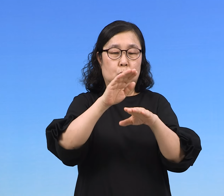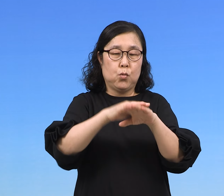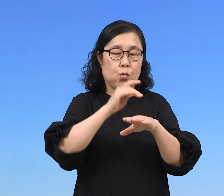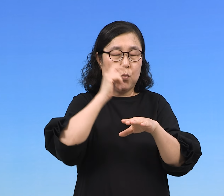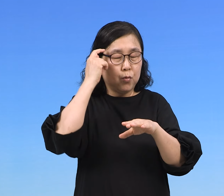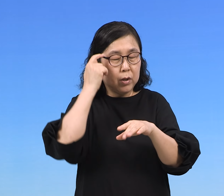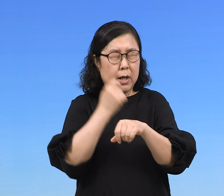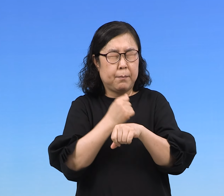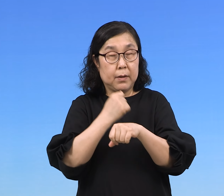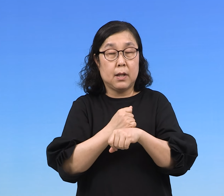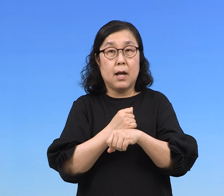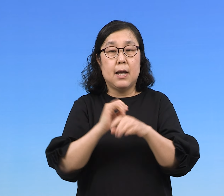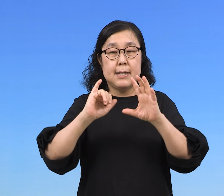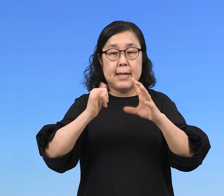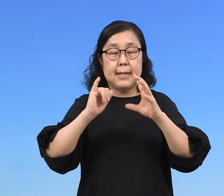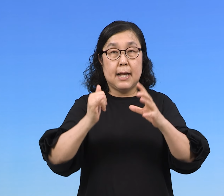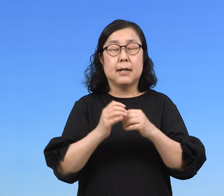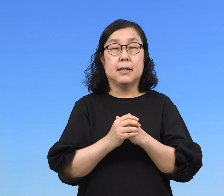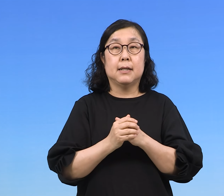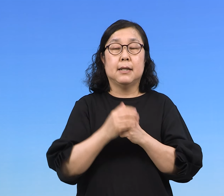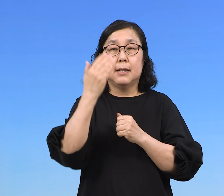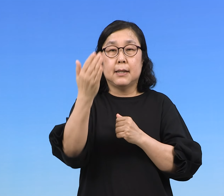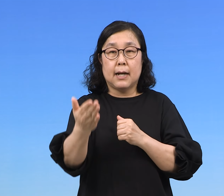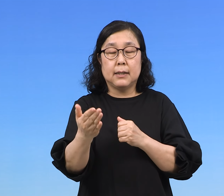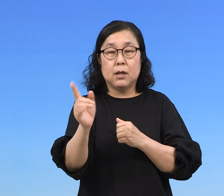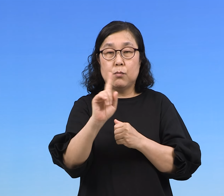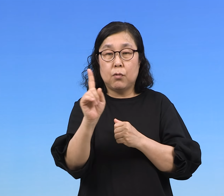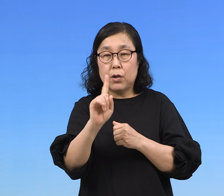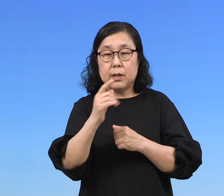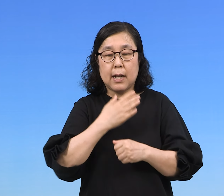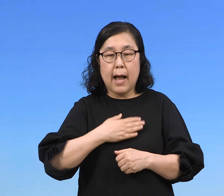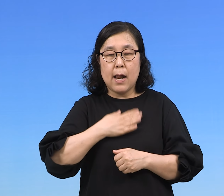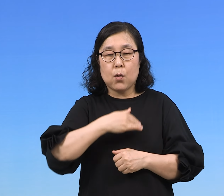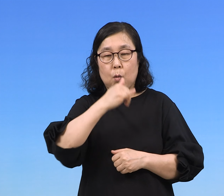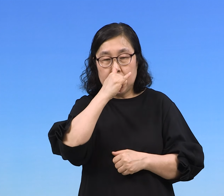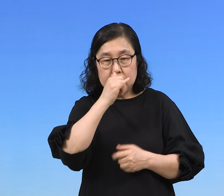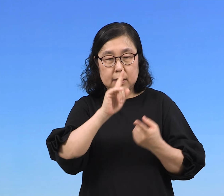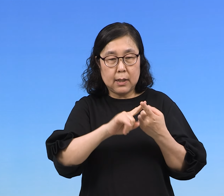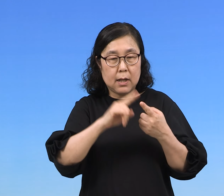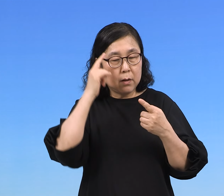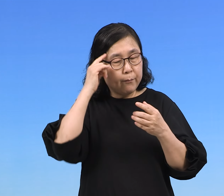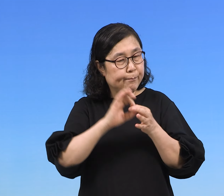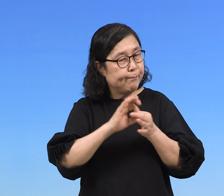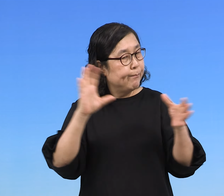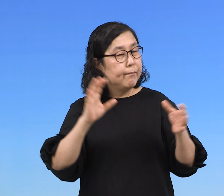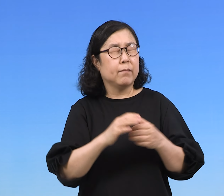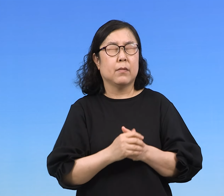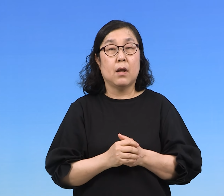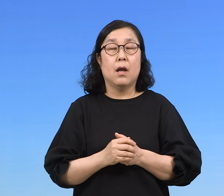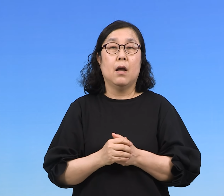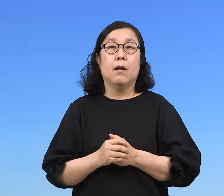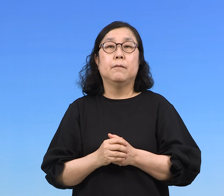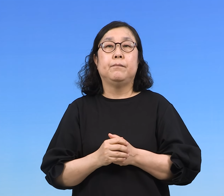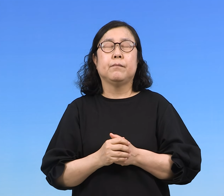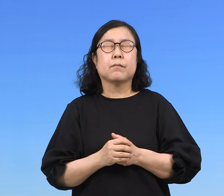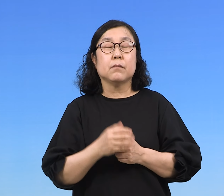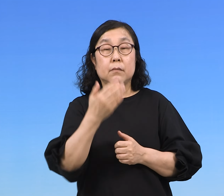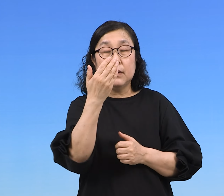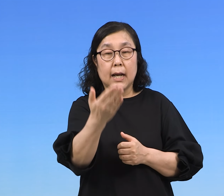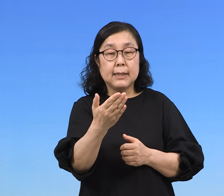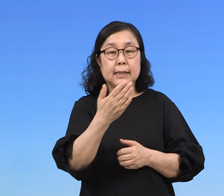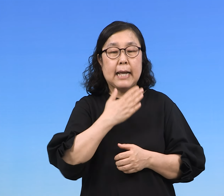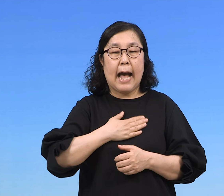있습니다. 이런 말을 했습니다. 세상은 당신이 무엇을 알고 있는지 관심이 없다. 오로지 당신이